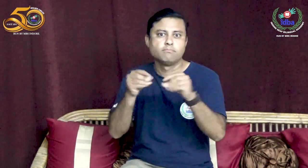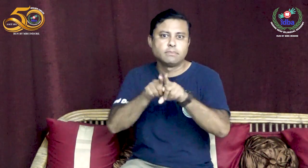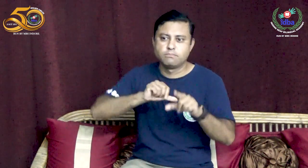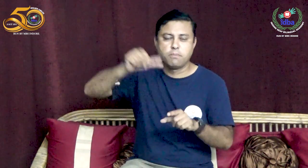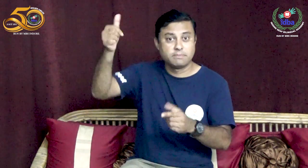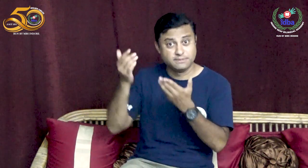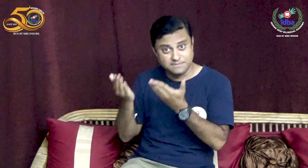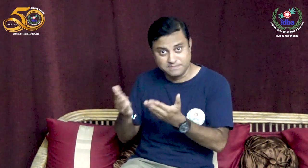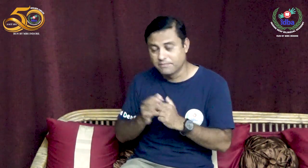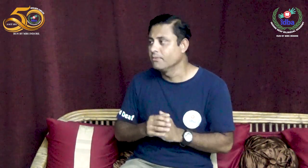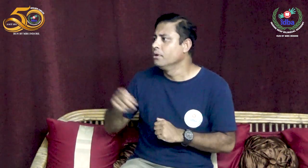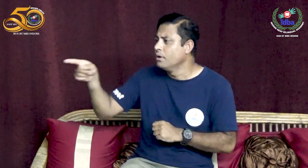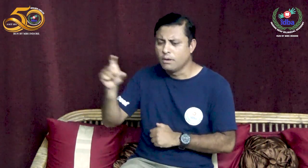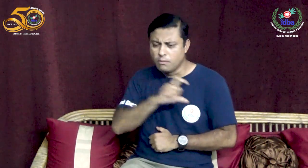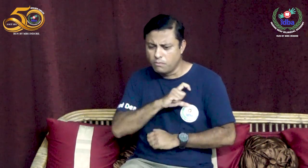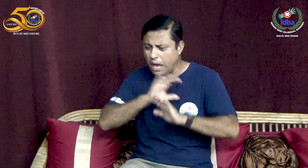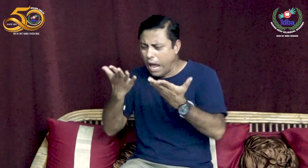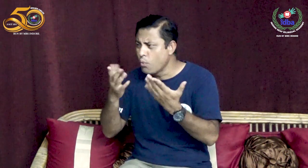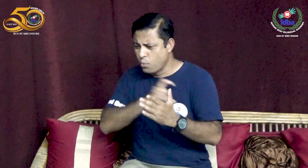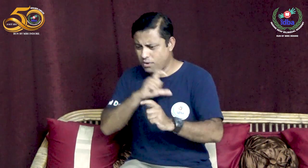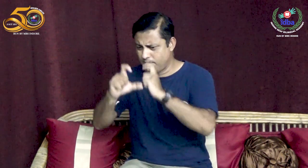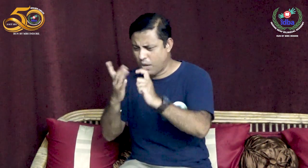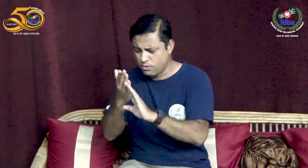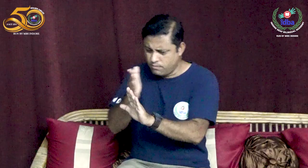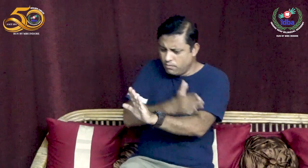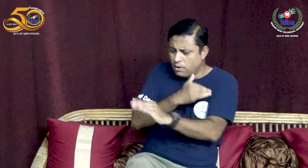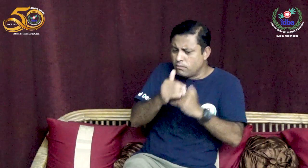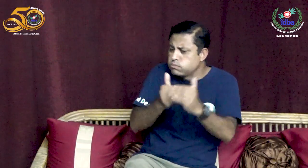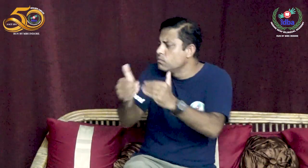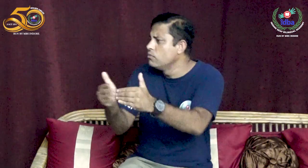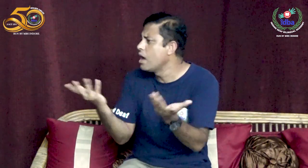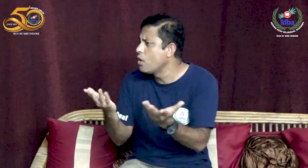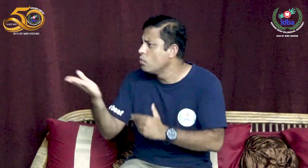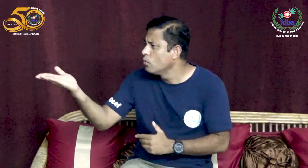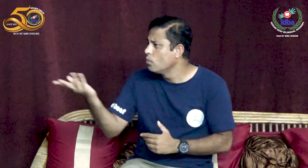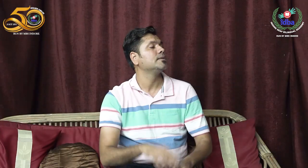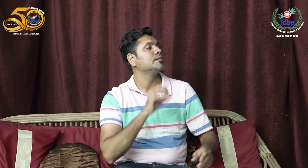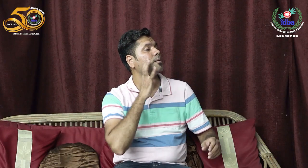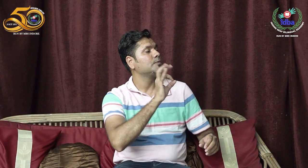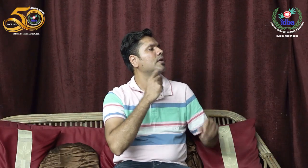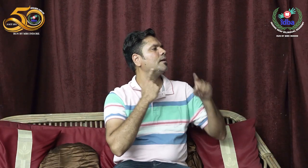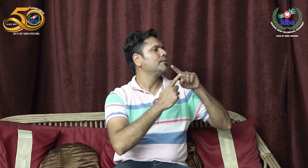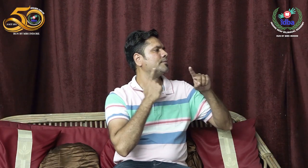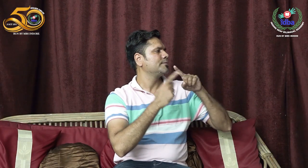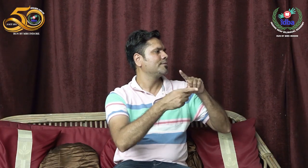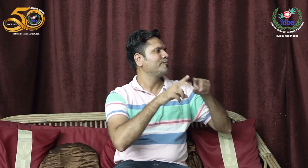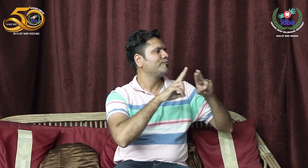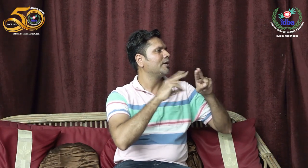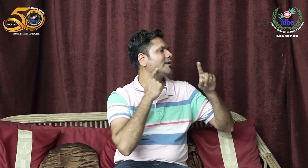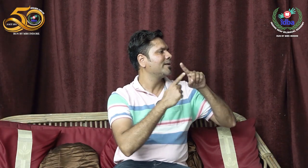खुद चेंजेस लाना है और सक्सेस पाना है। जब आपने कंपनी पे जॉब करना चालू किया, तो फिर आपका कैसे किया आपने?